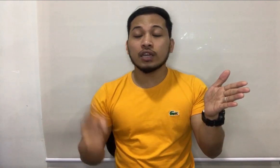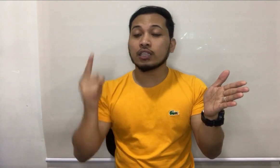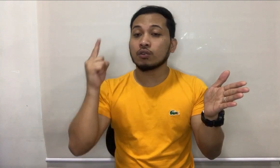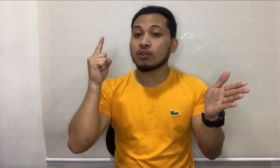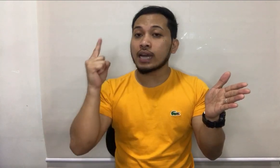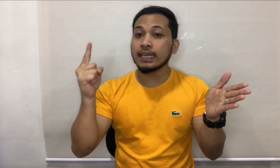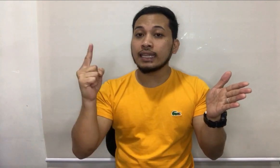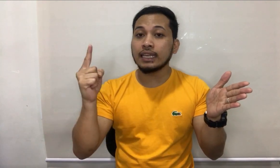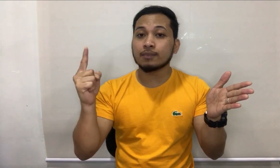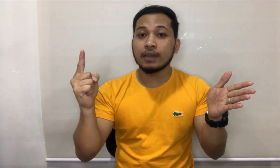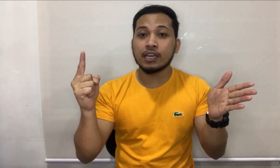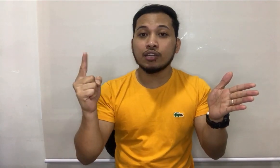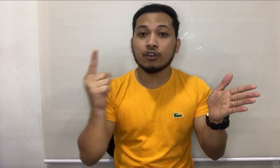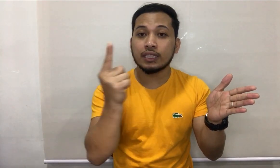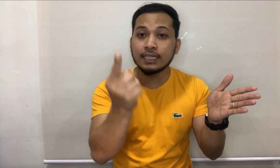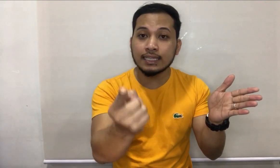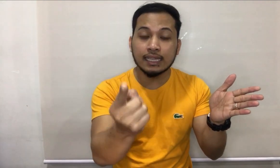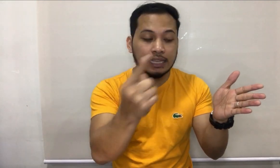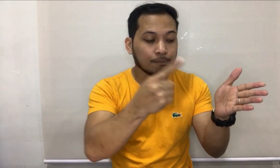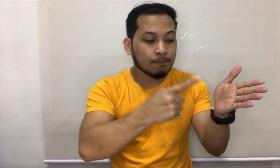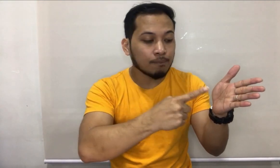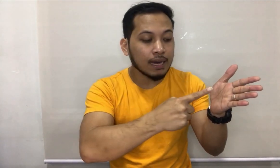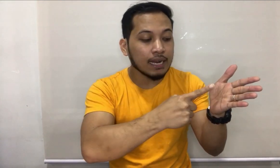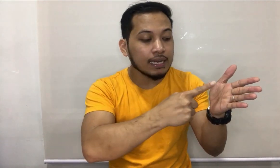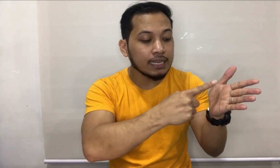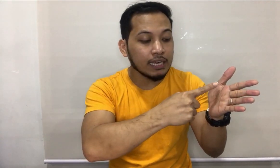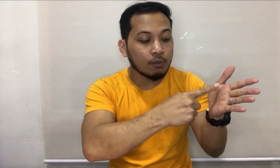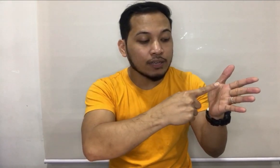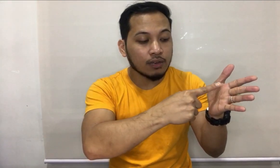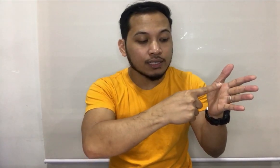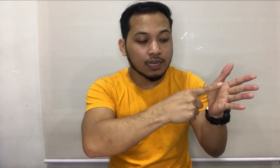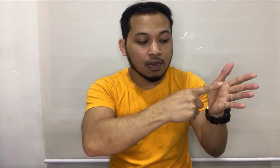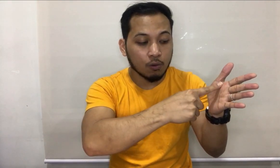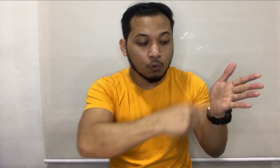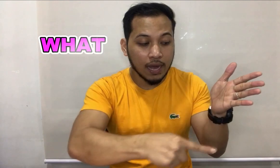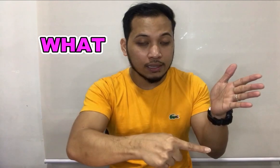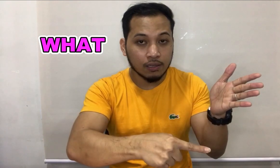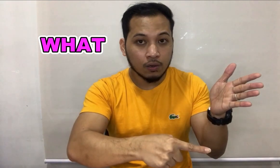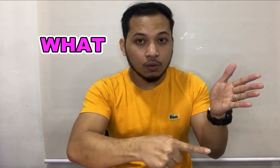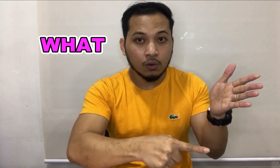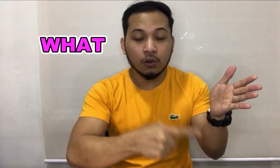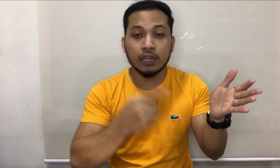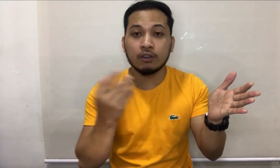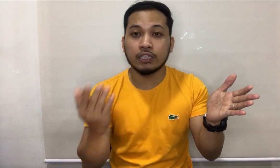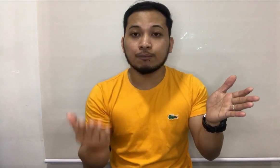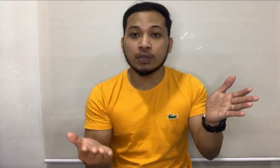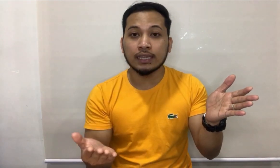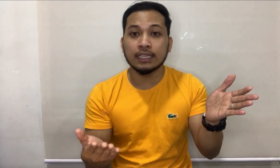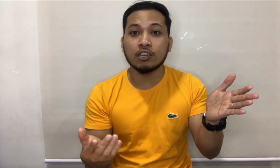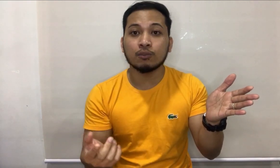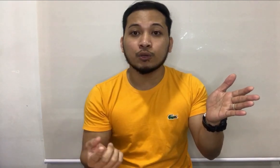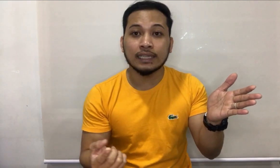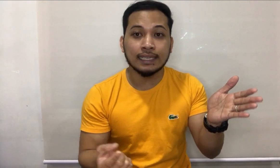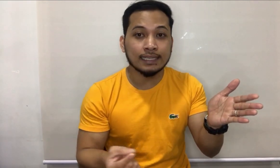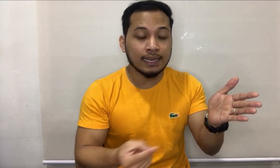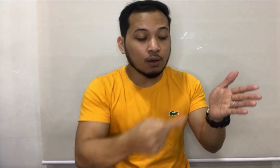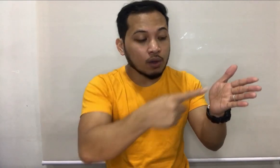at itong right index finger nyo, this is the tip. Parang hinihiwa nyo lang siya. What? Okay, ulitin po natin. Ganito po natin isa-sign ng